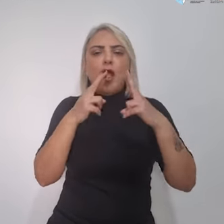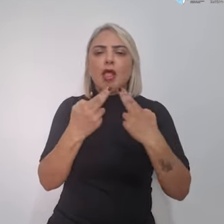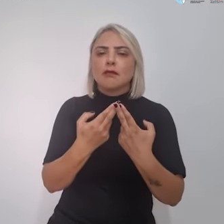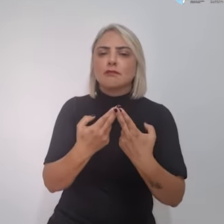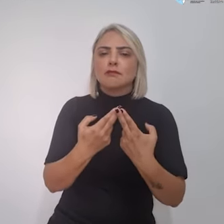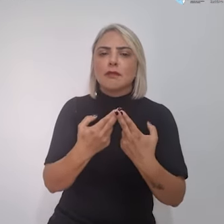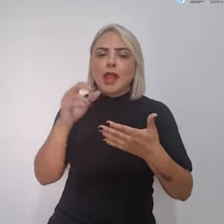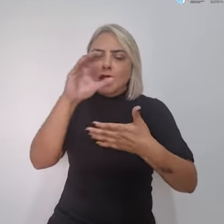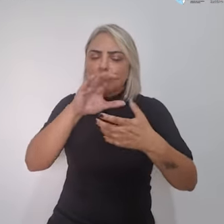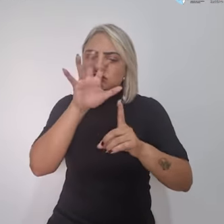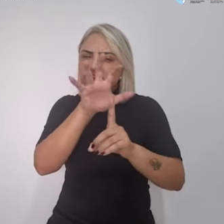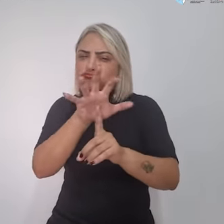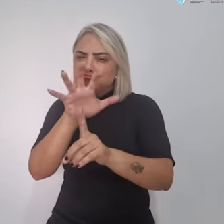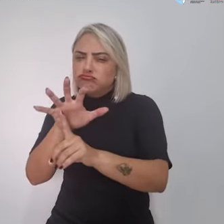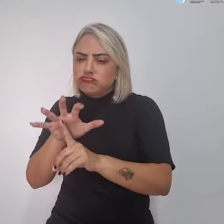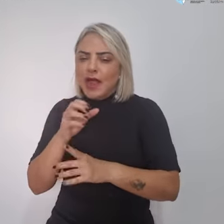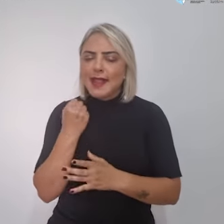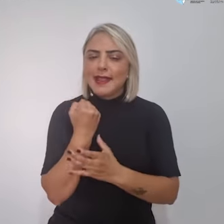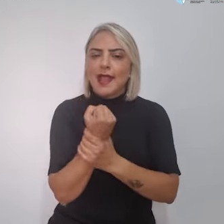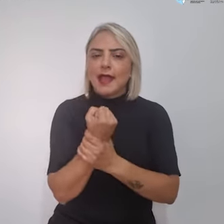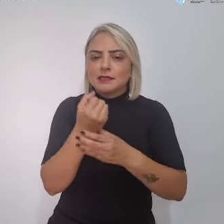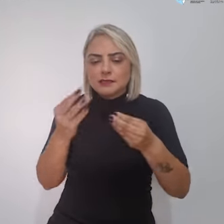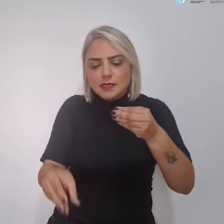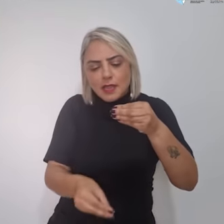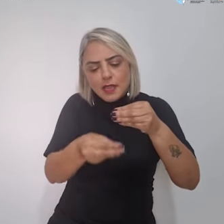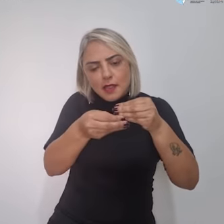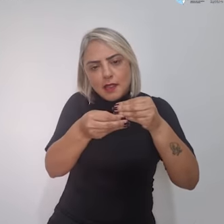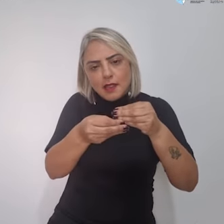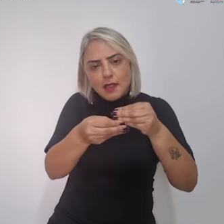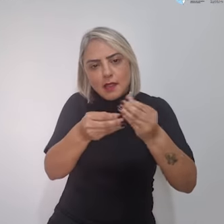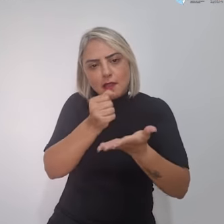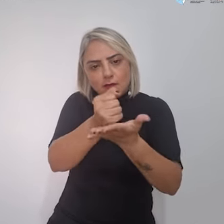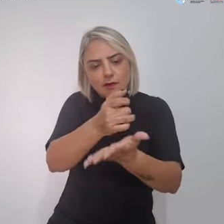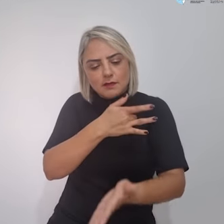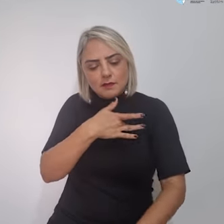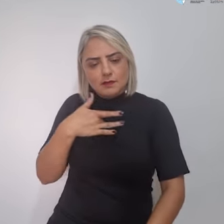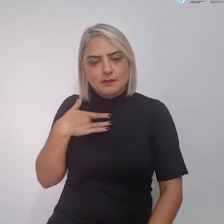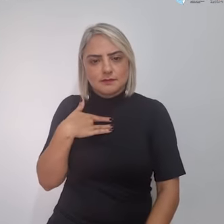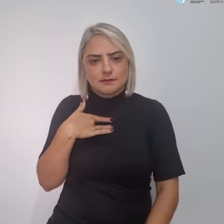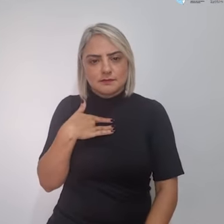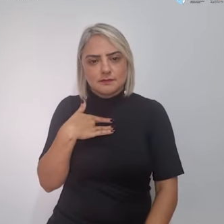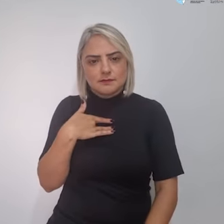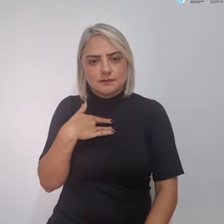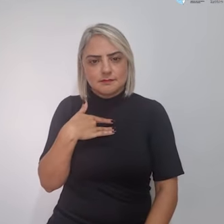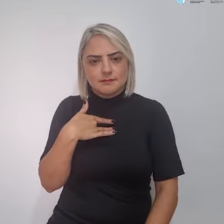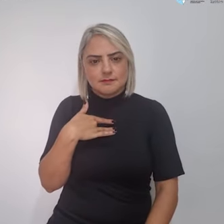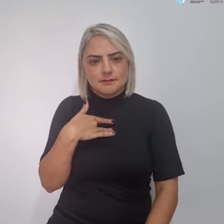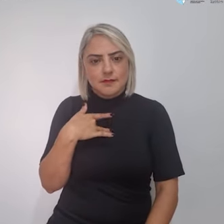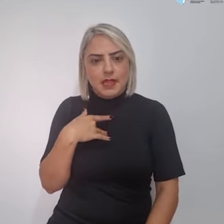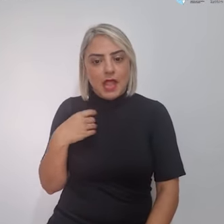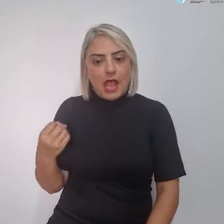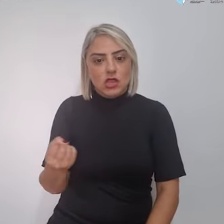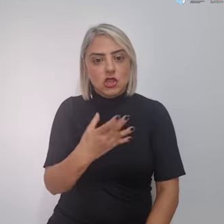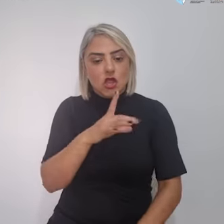pressiona para garantir incorporação do auxílio saúde. A nova lei que determina a